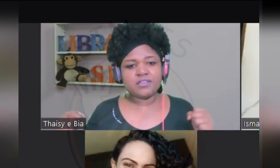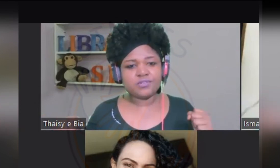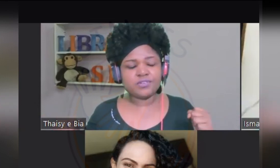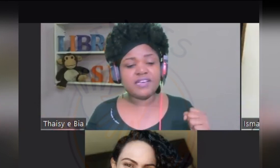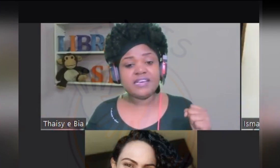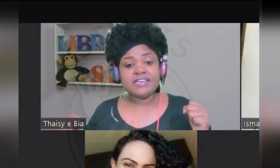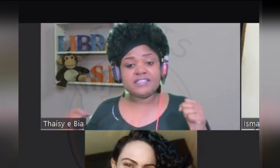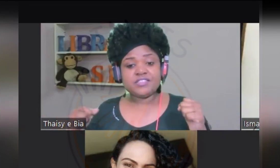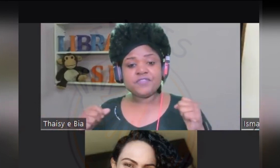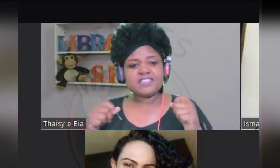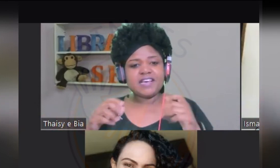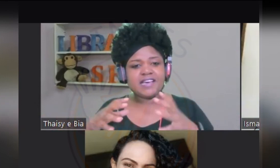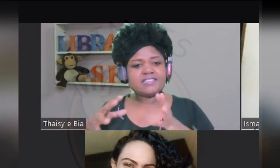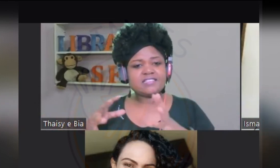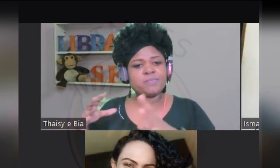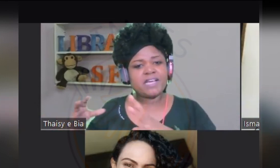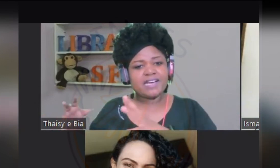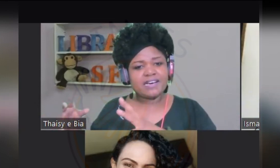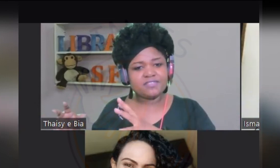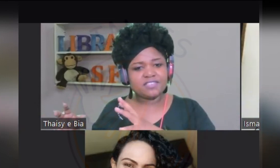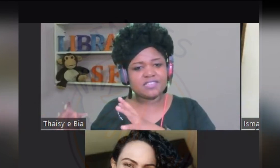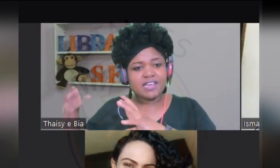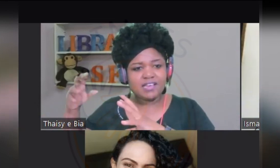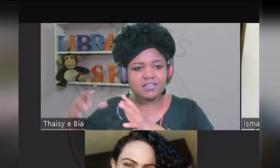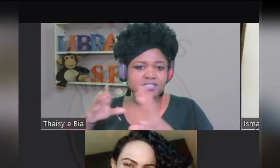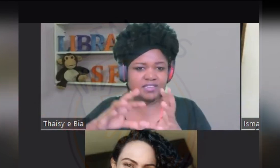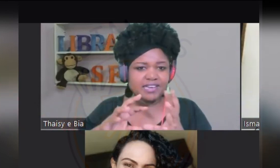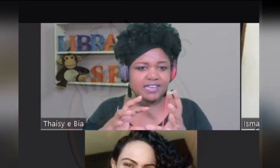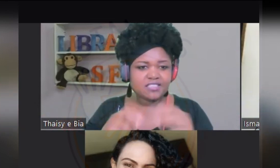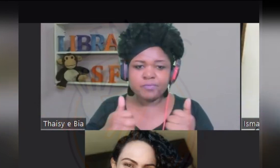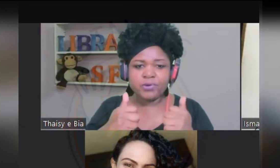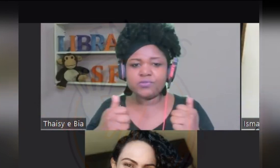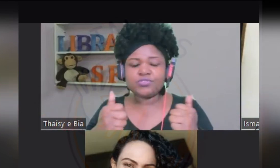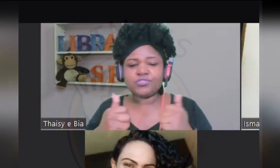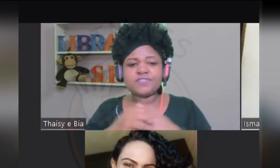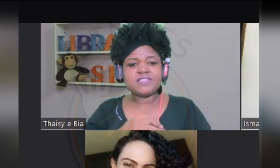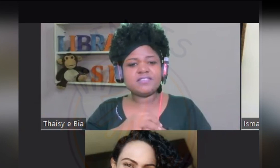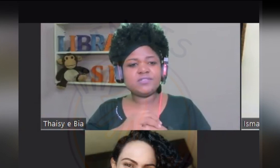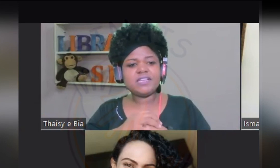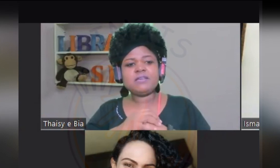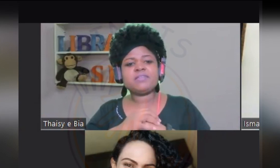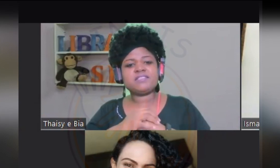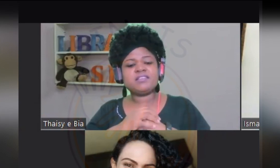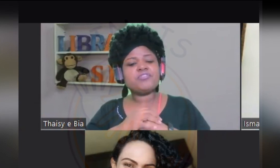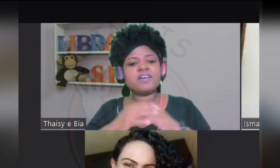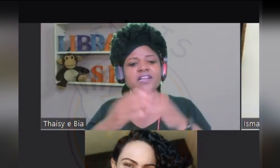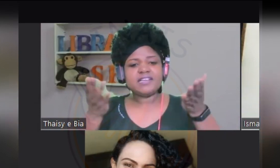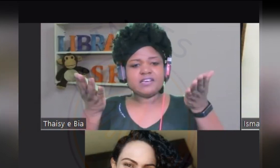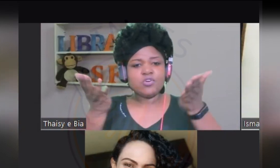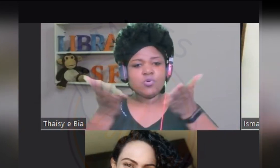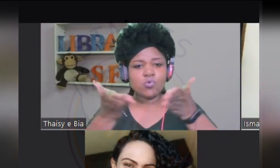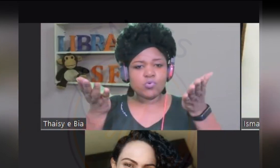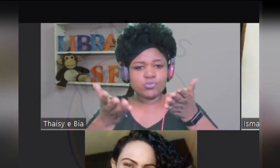calor. Se eu fizer essas palavras em sinais, pronto, eu tô fazendo Libras. Então, eu falaria,